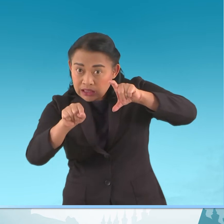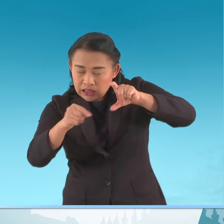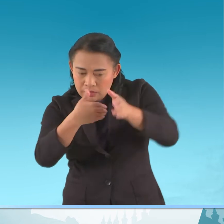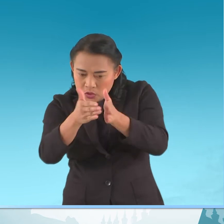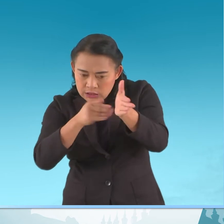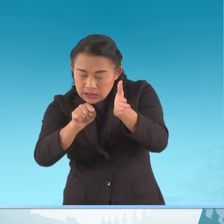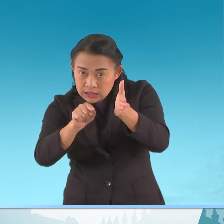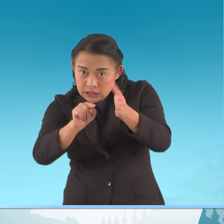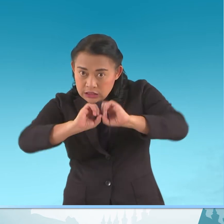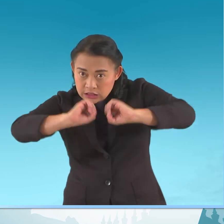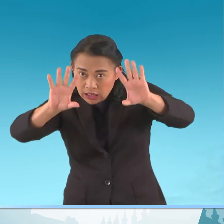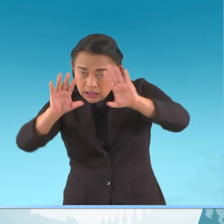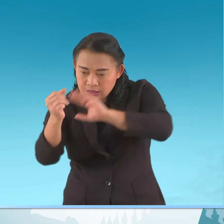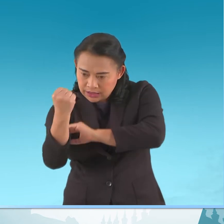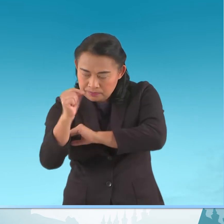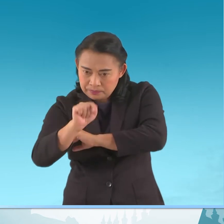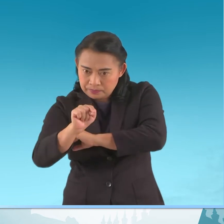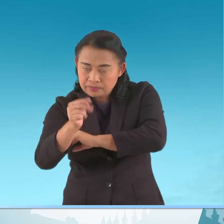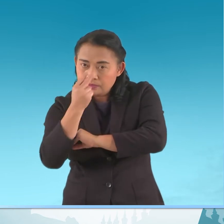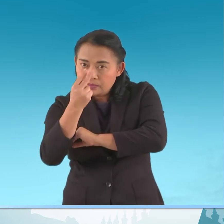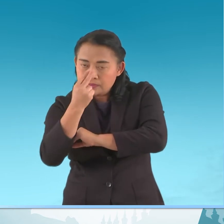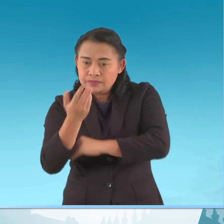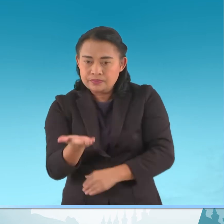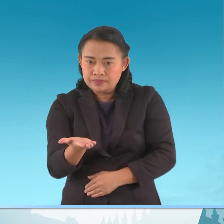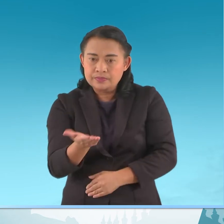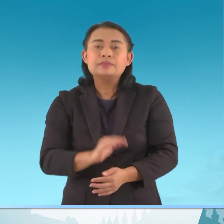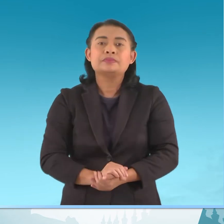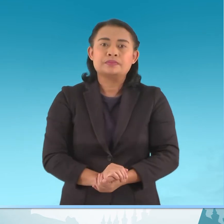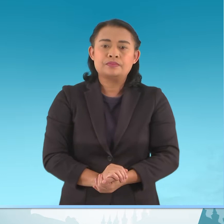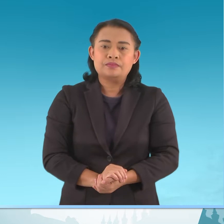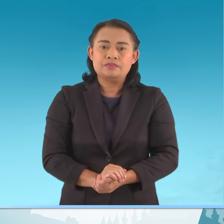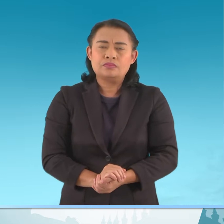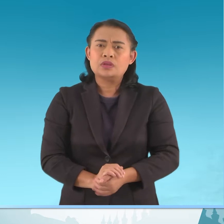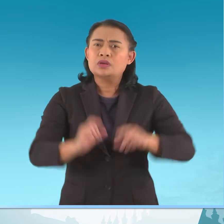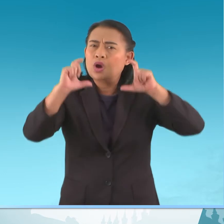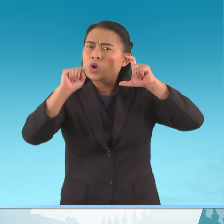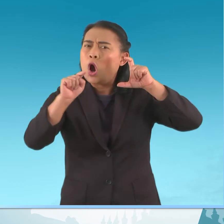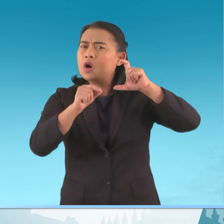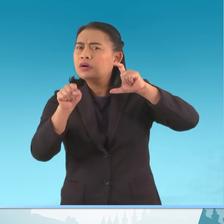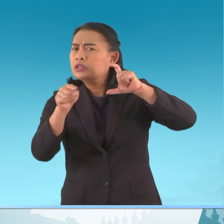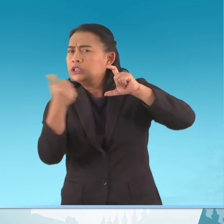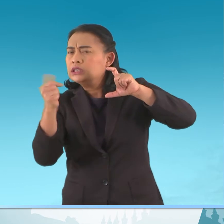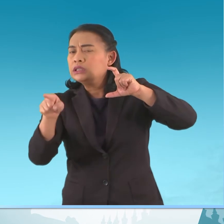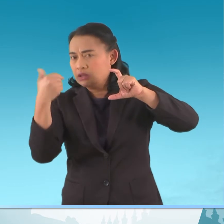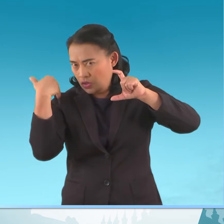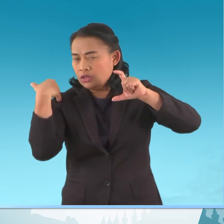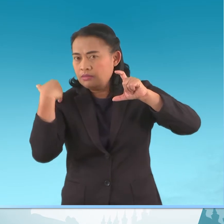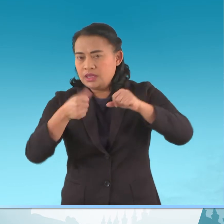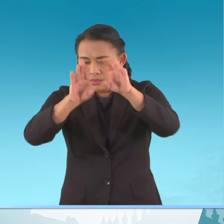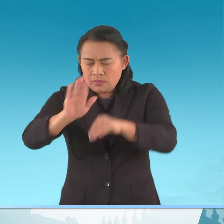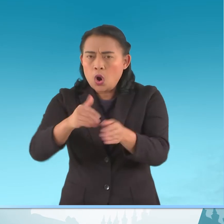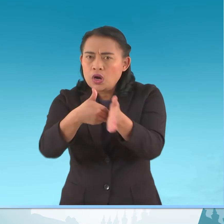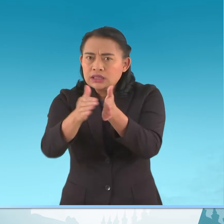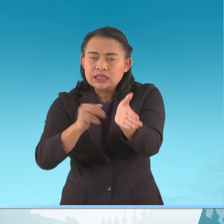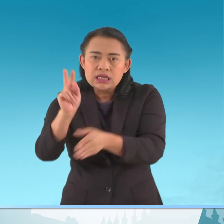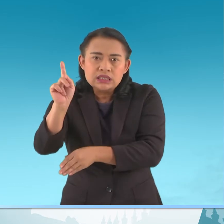vividจะเป็นสีที่ค่อนข้างจากจ้างหรือว่าใช้หมดบีหยุดนี่นะครับกล้องยี่ห้ออื่นว่าไปใช้แล้วเก็บได้